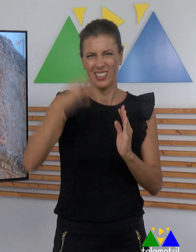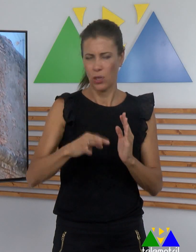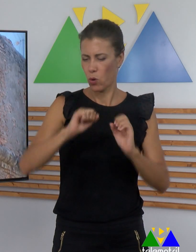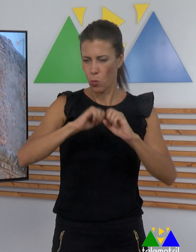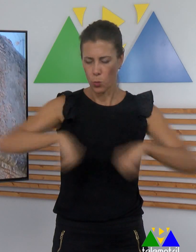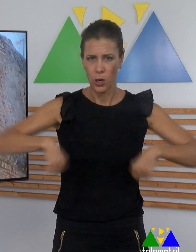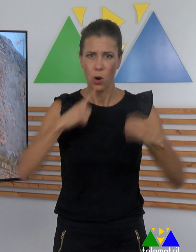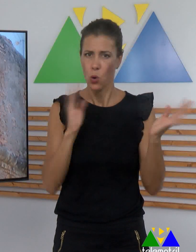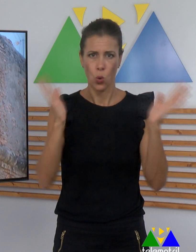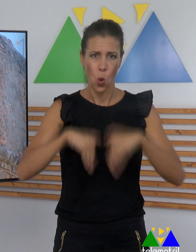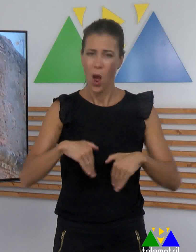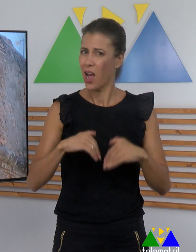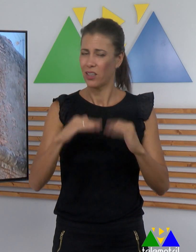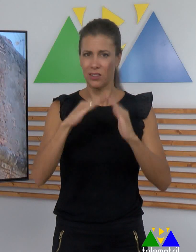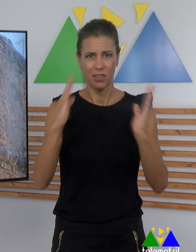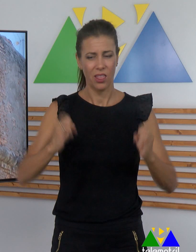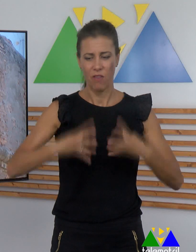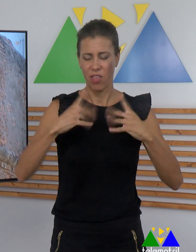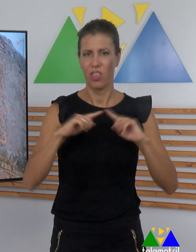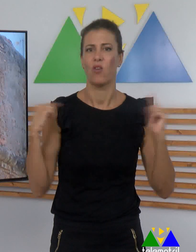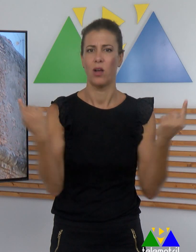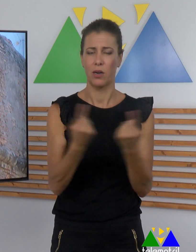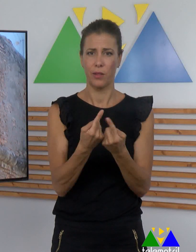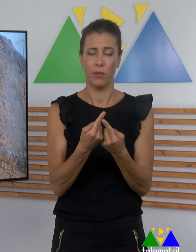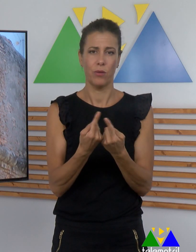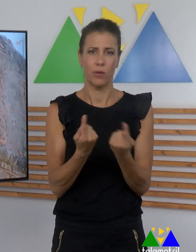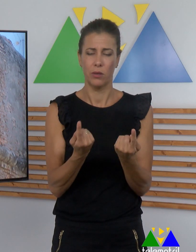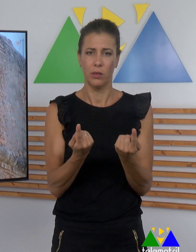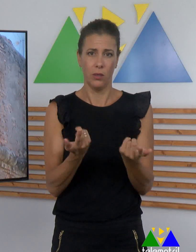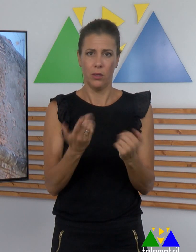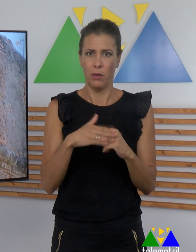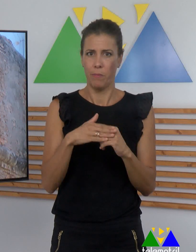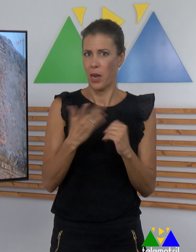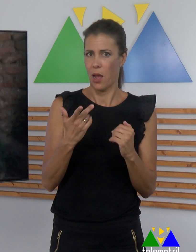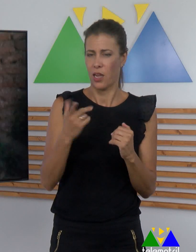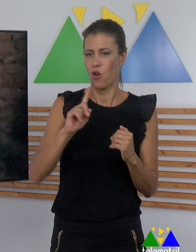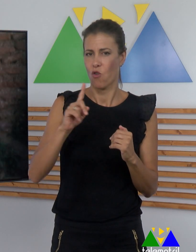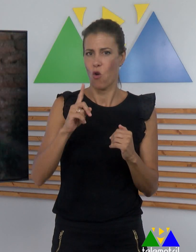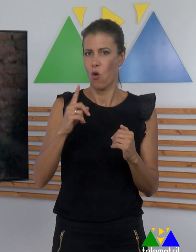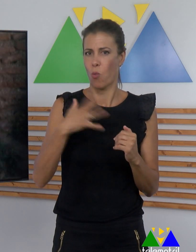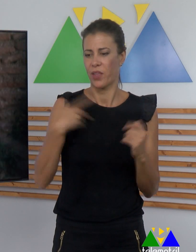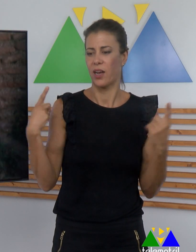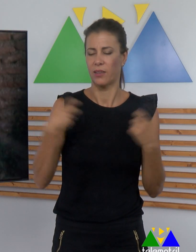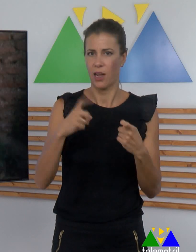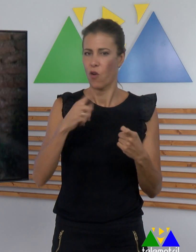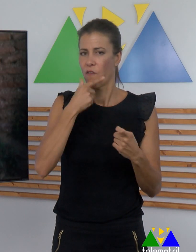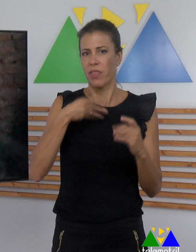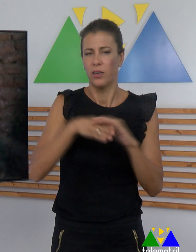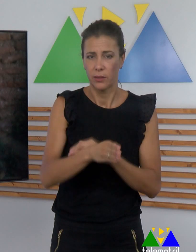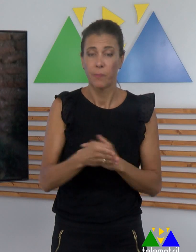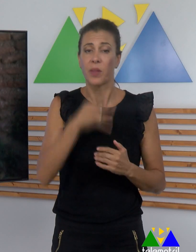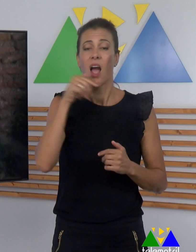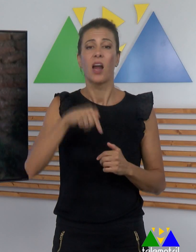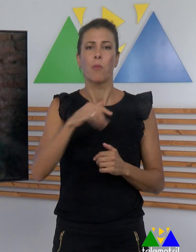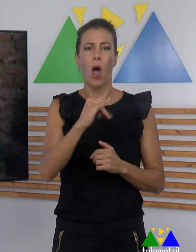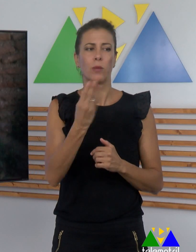exenta, ¿no? Es decir, no había ningún edificio alrededor. Claro. Que, si no, de tejado en tejado se podía llegar, seguramente esa torre. Ahora mismo está